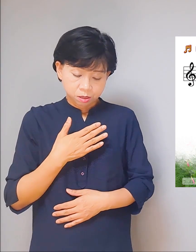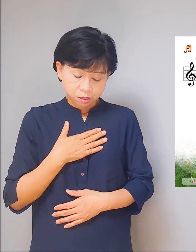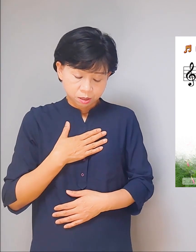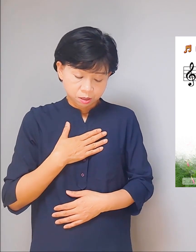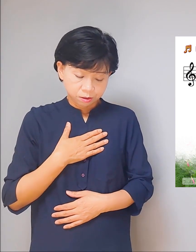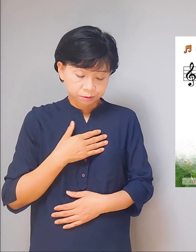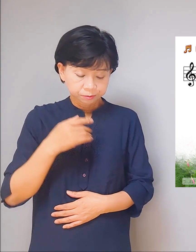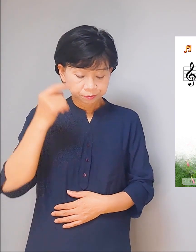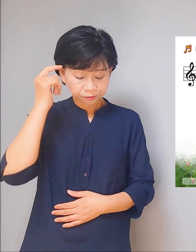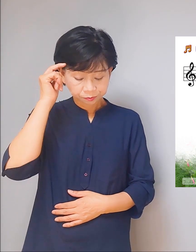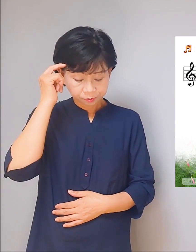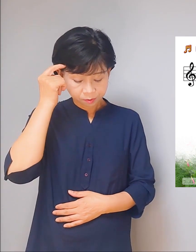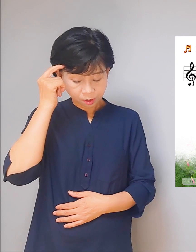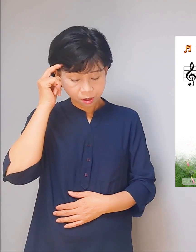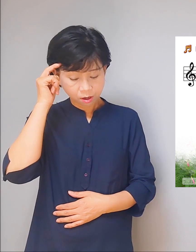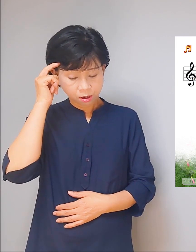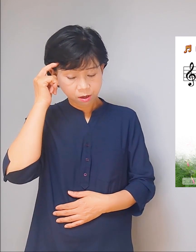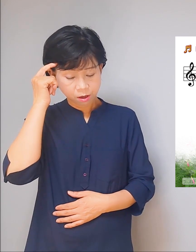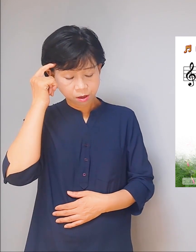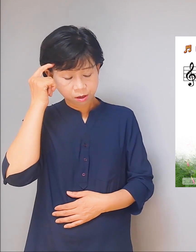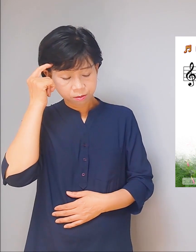나를